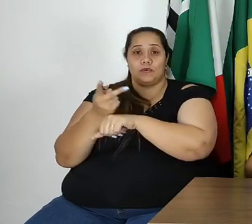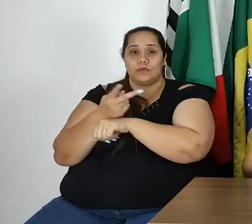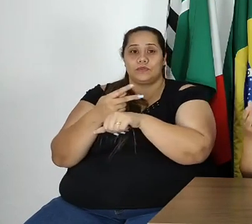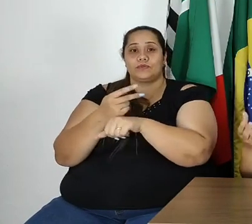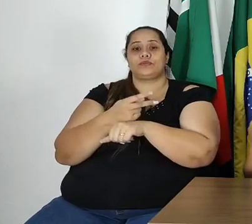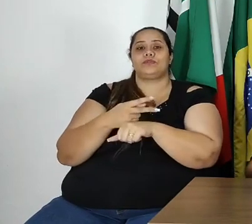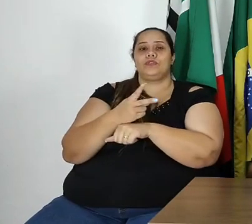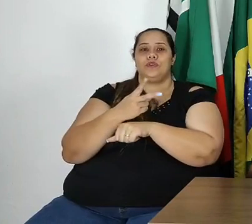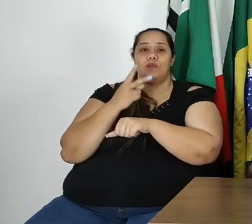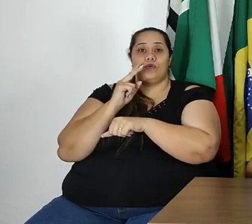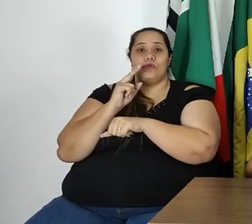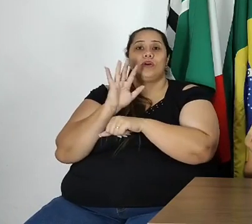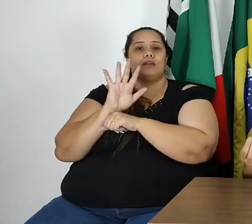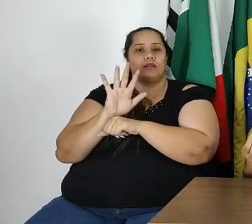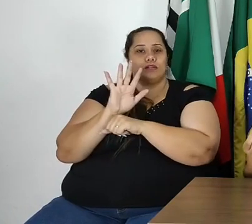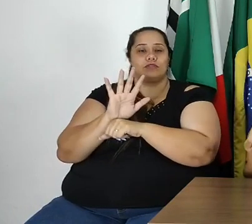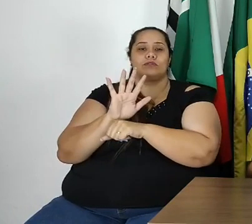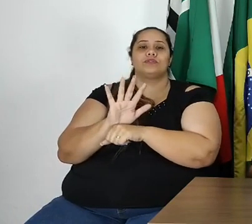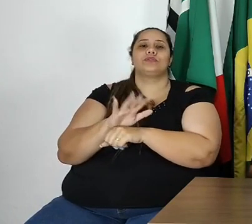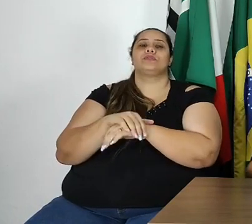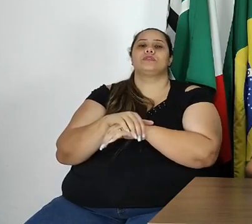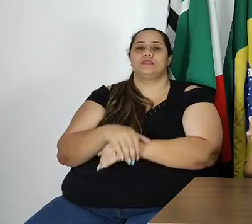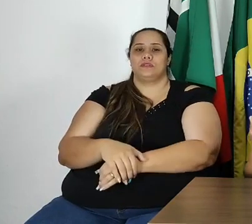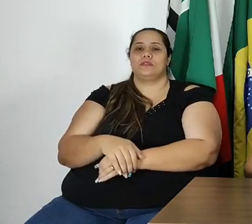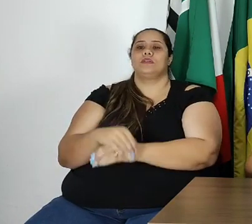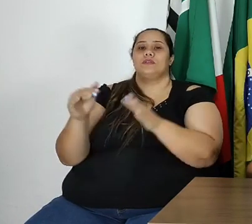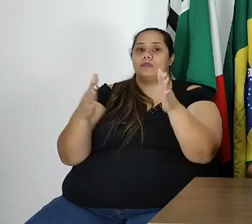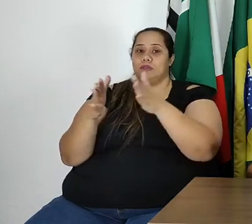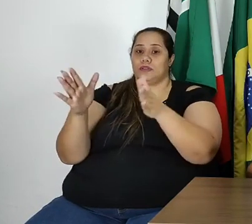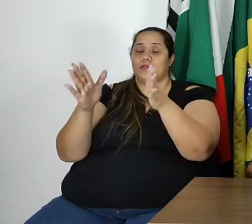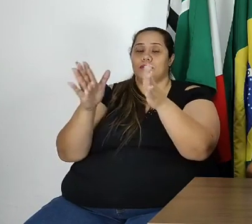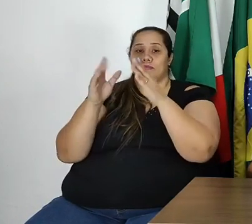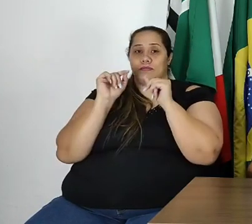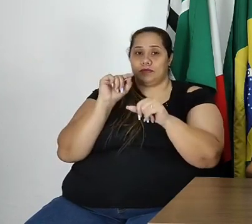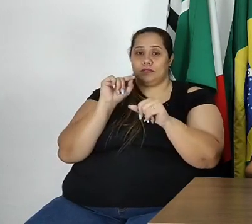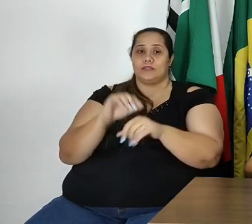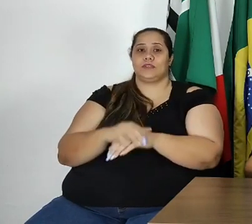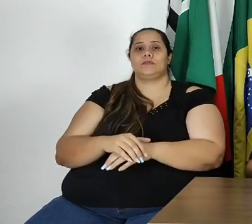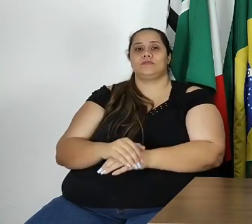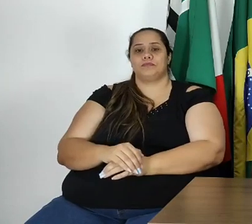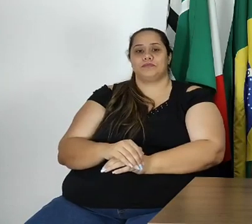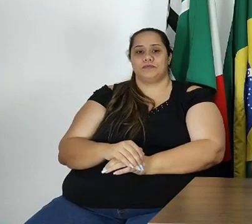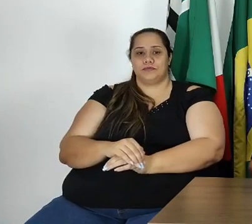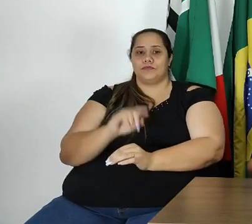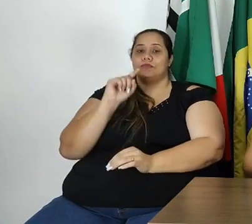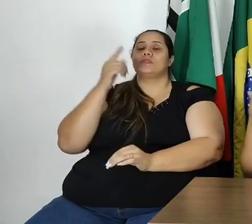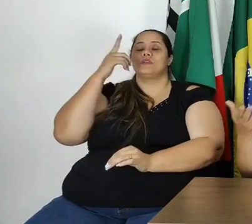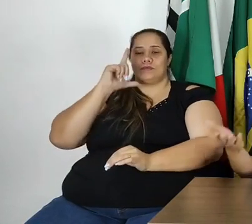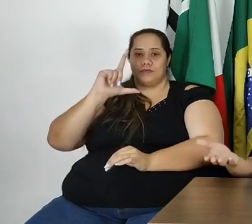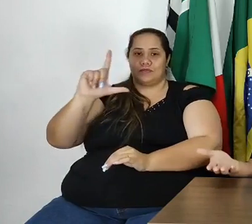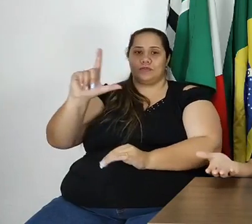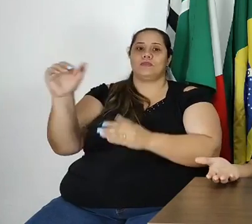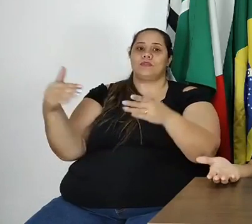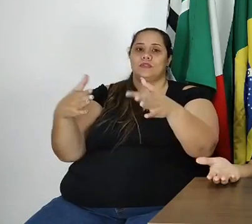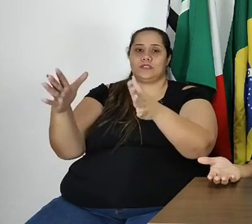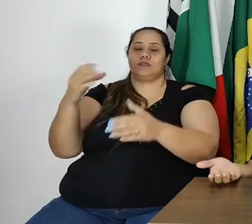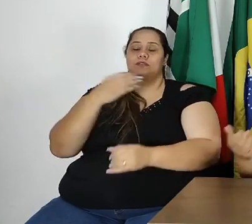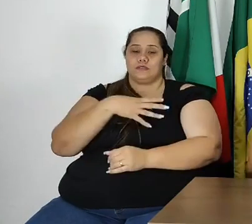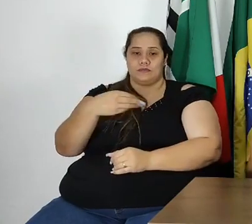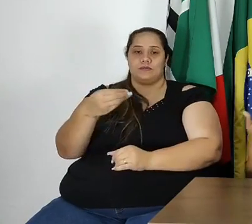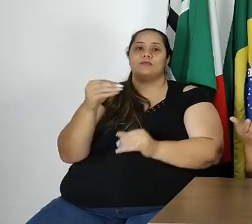da direção, procure verdadeiramente o caminho para você, que aí você consegue direcionar seu